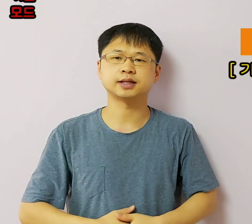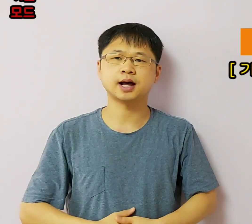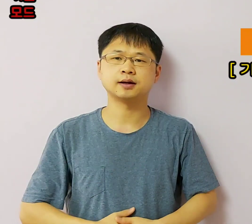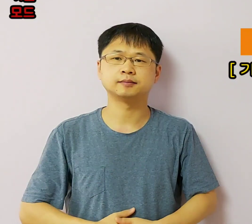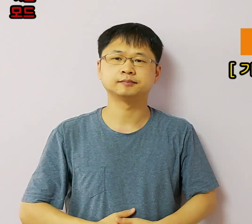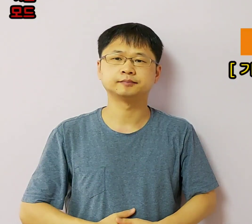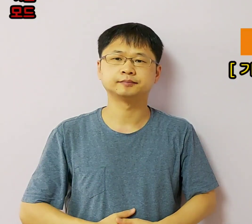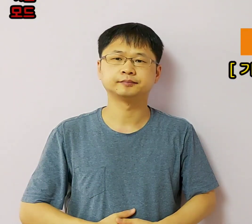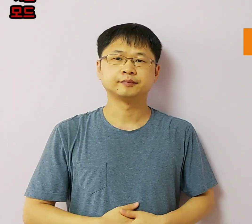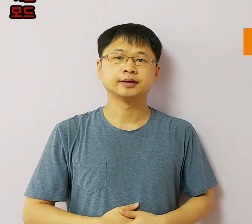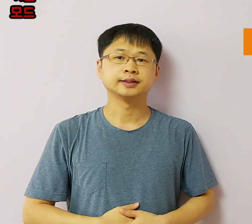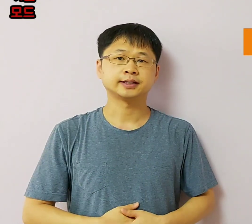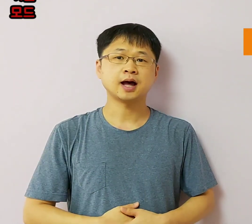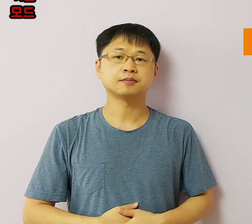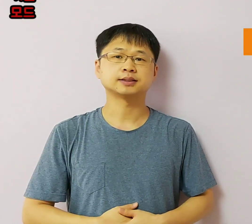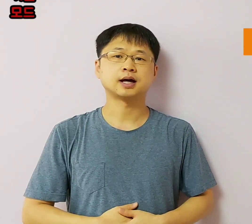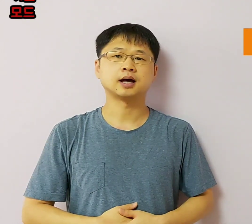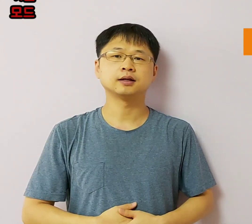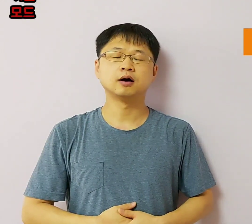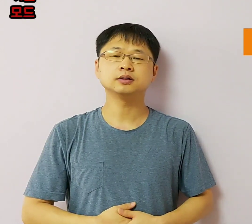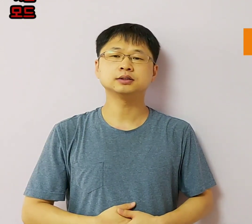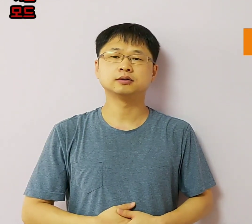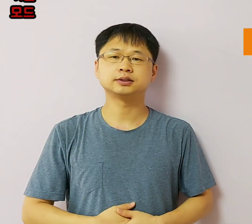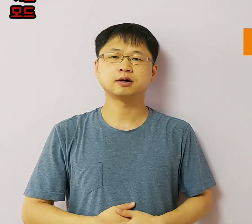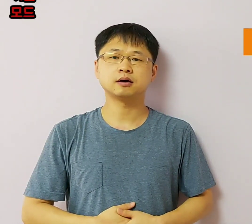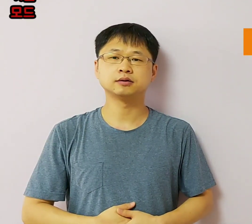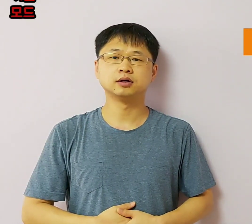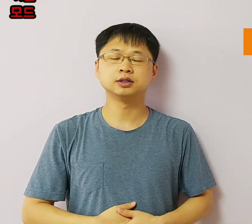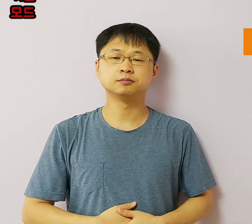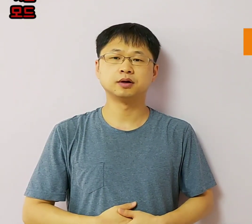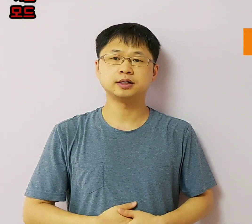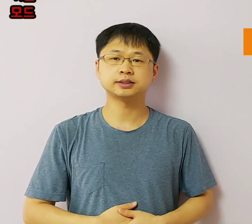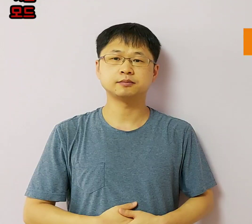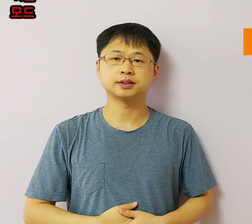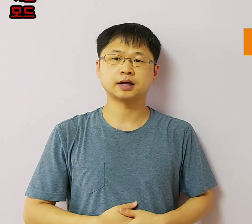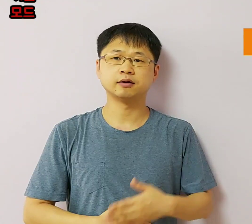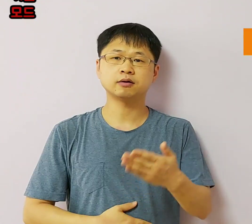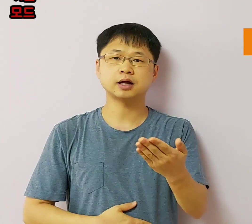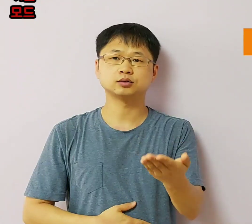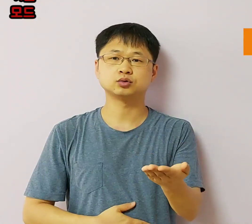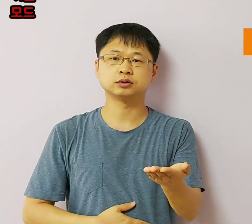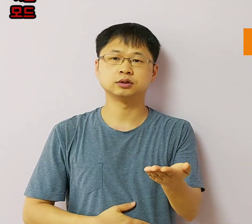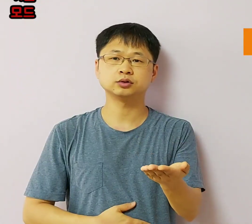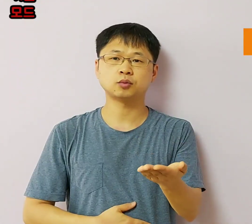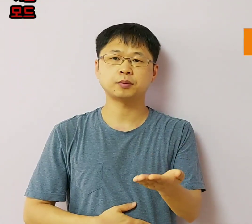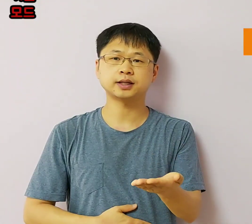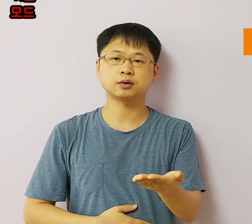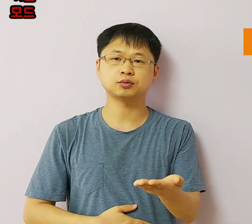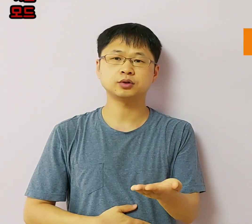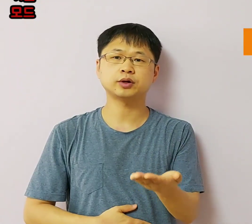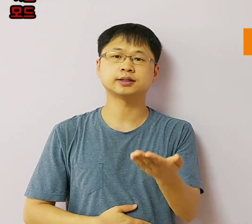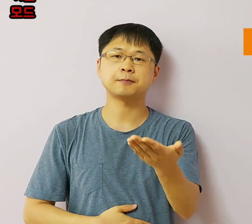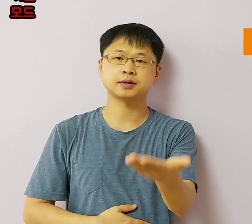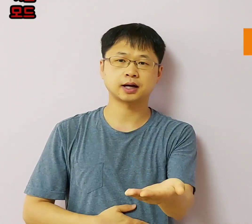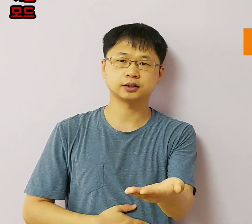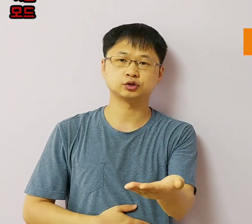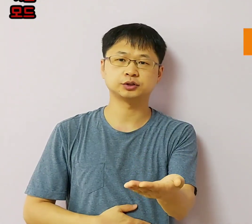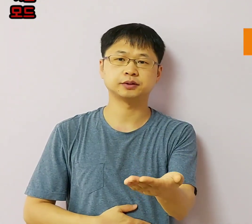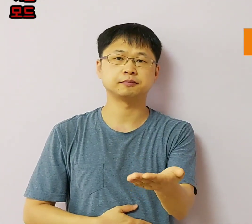표현하였습니다. 네, 다음 가사 너는 어디서 너는 멀리서입니다. 너라는 수어는 손바닥 위로 해서 앞을 가리켜 주시면